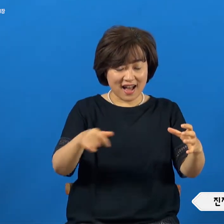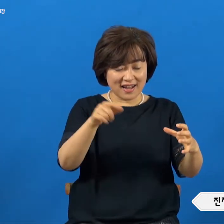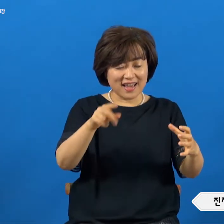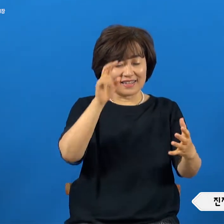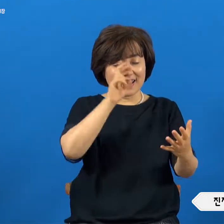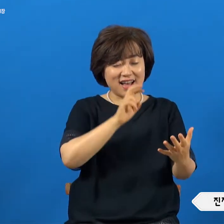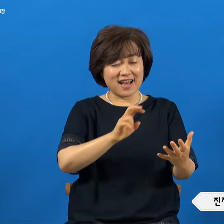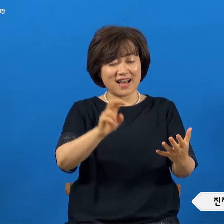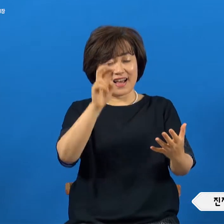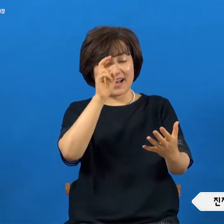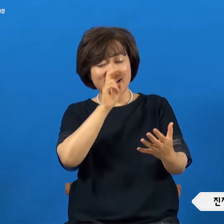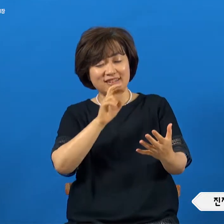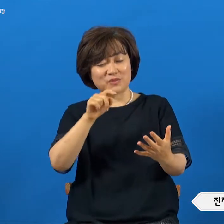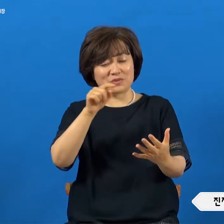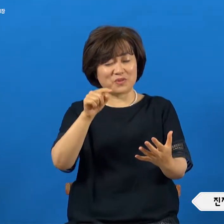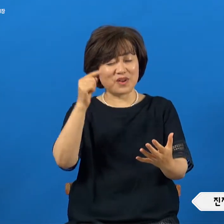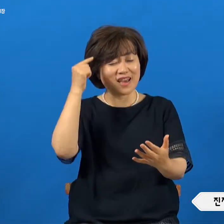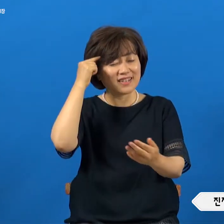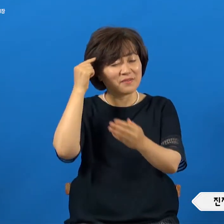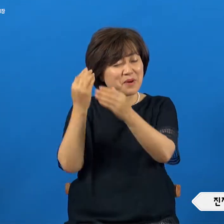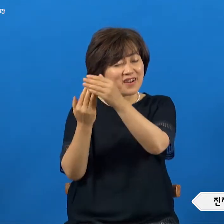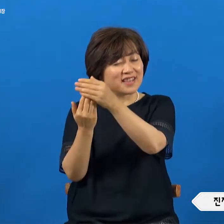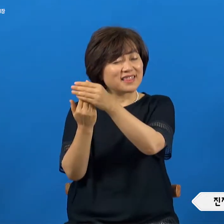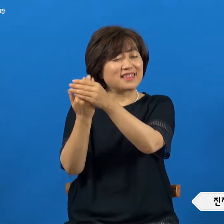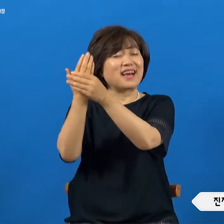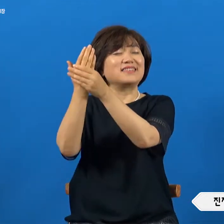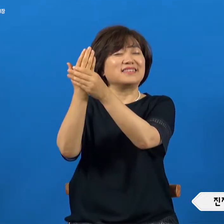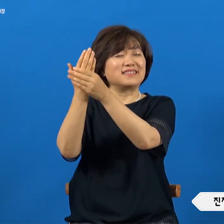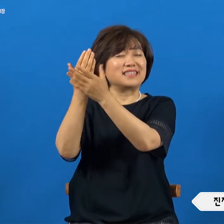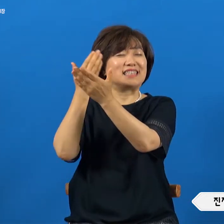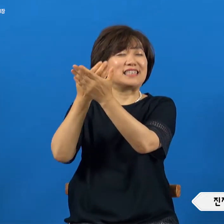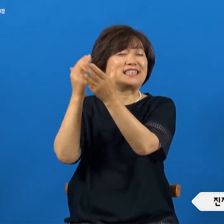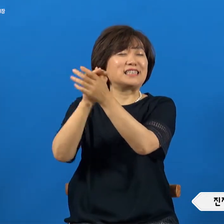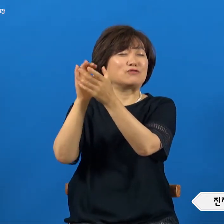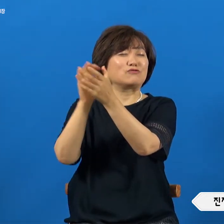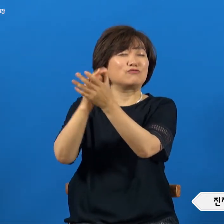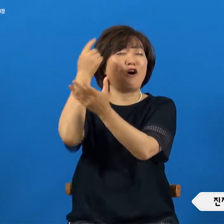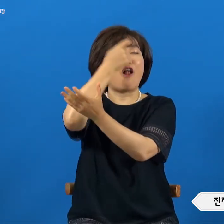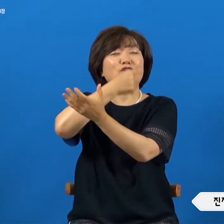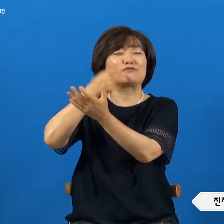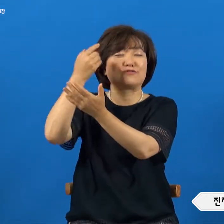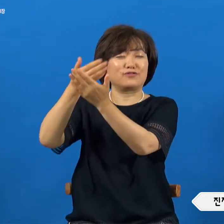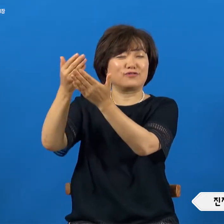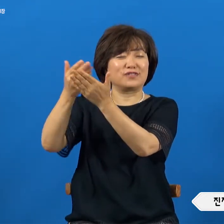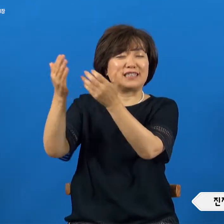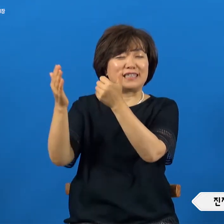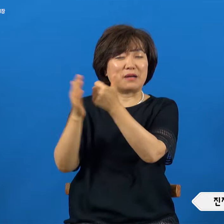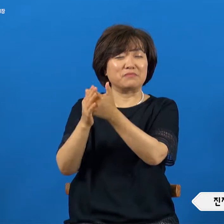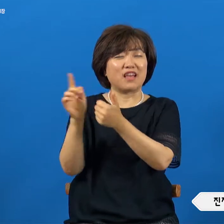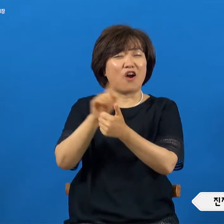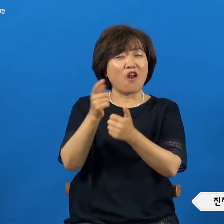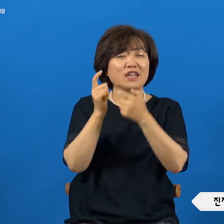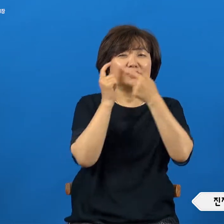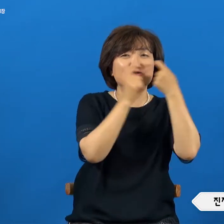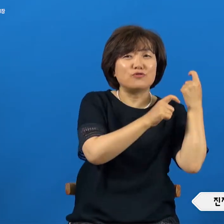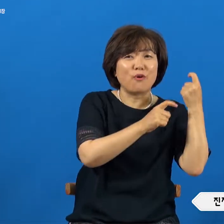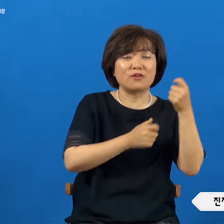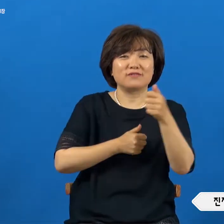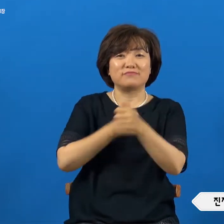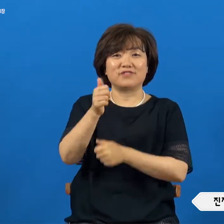얼굴 생각에 알뜰한 유혹을 물리치게 되는 그 사람을 그대